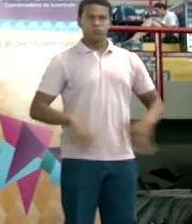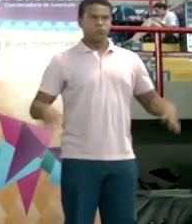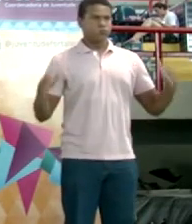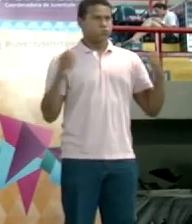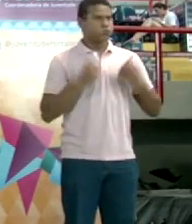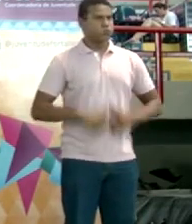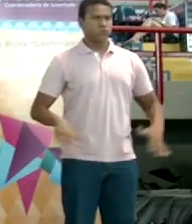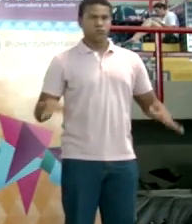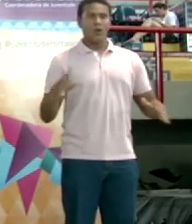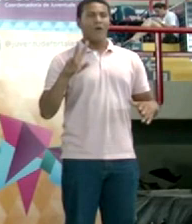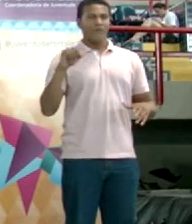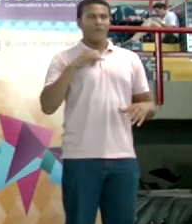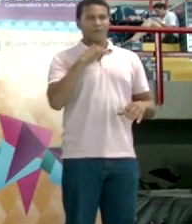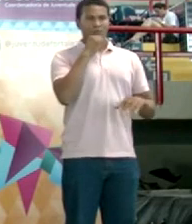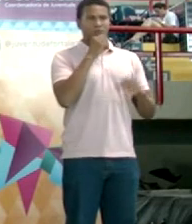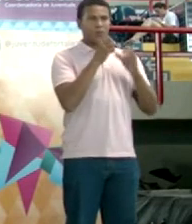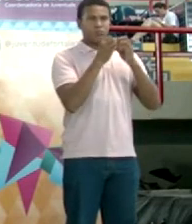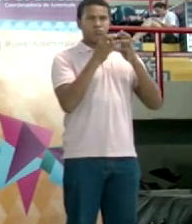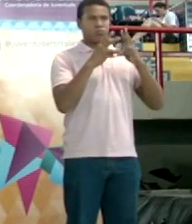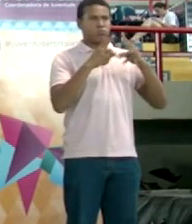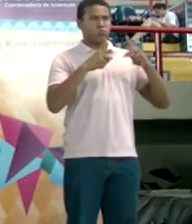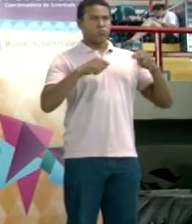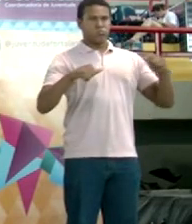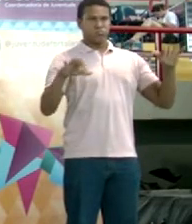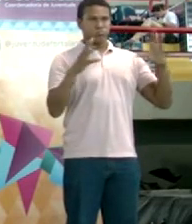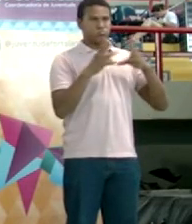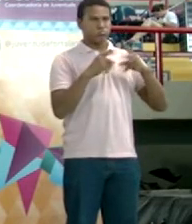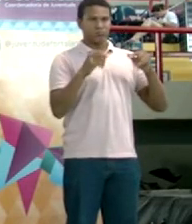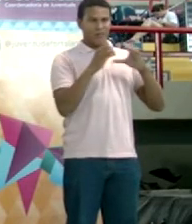o endométrio e possivelmente uma estrutura fecundada.